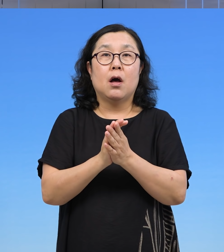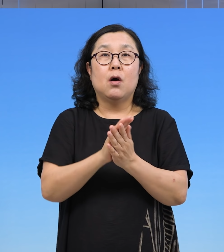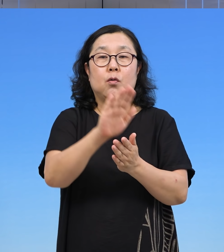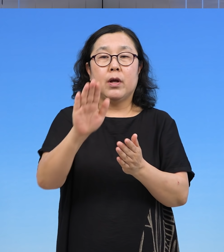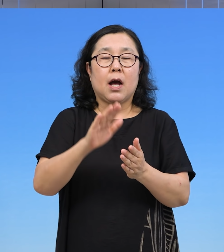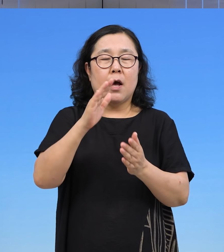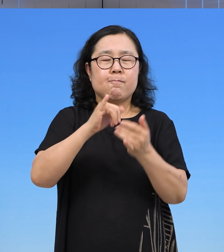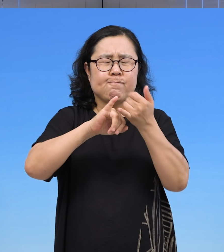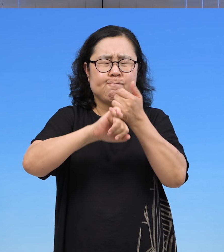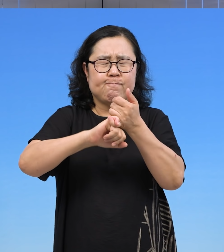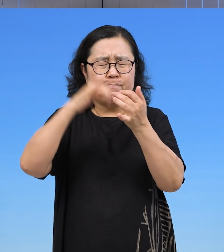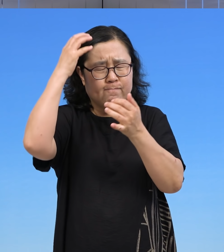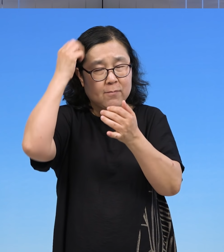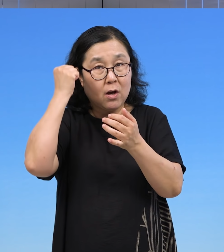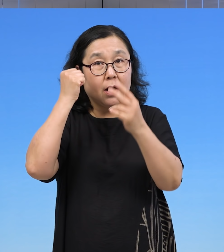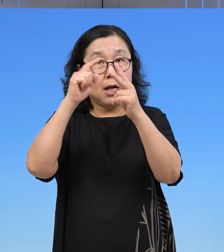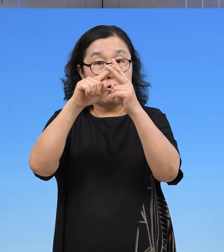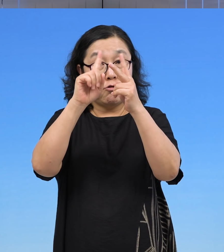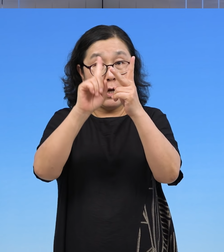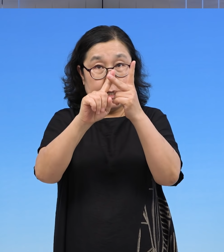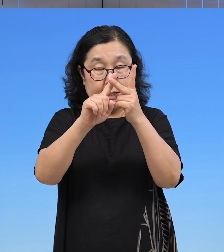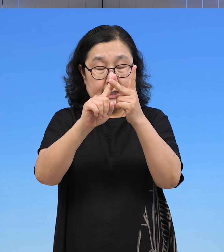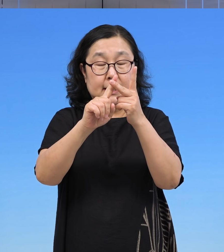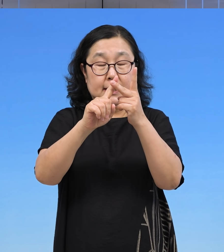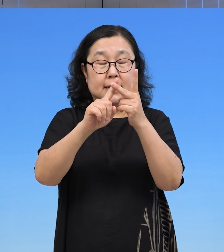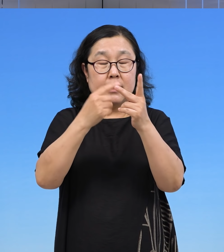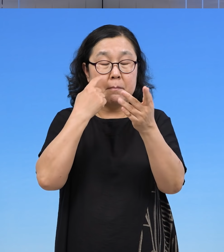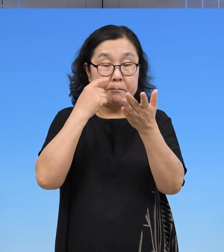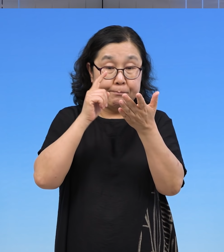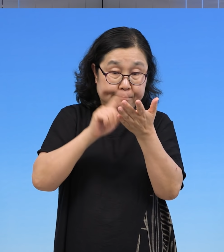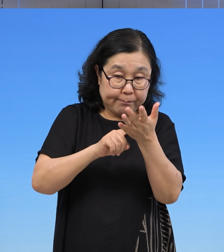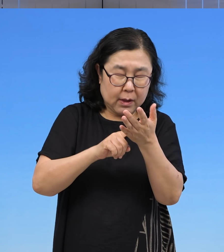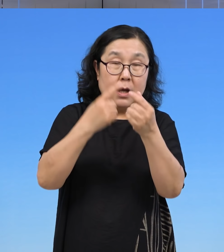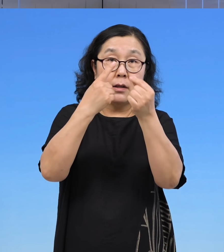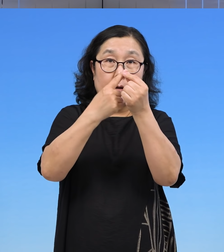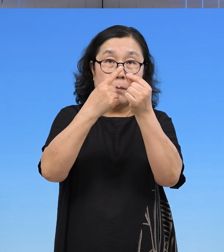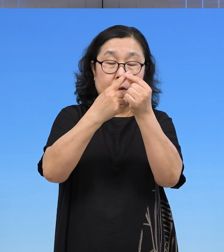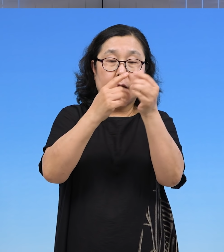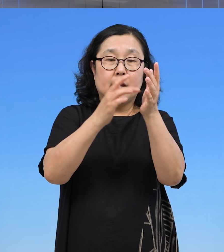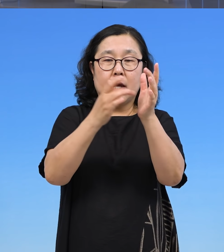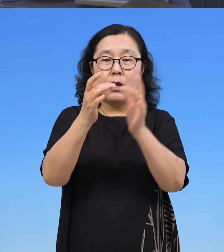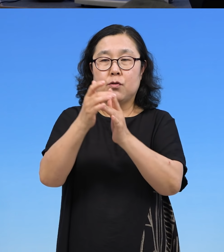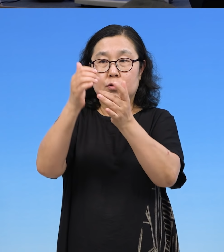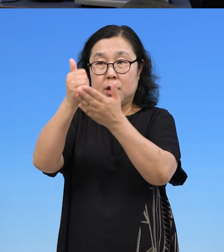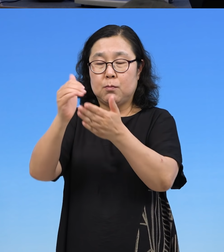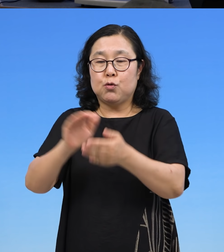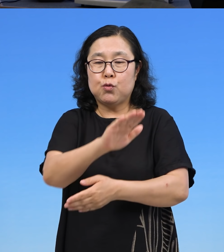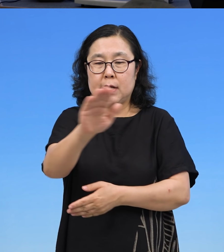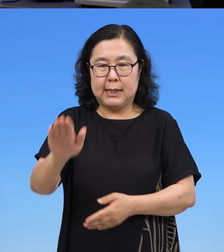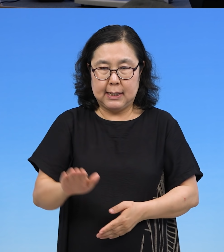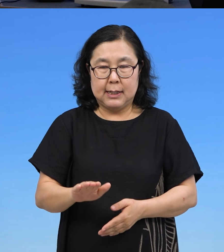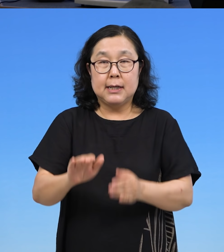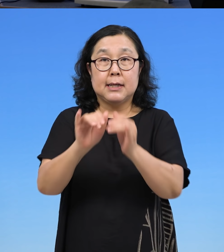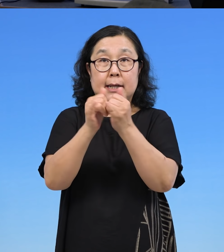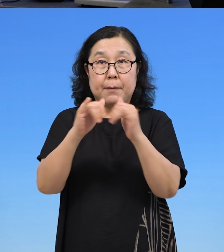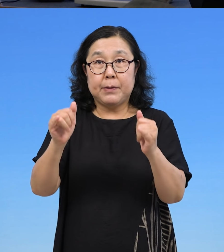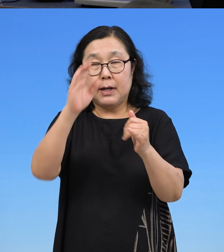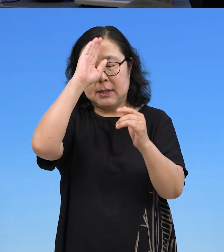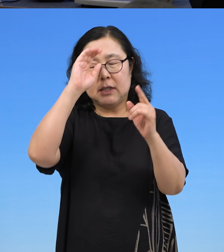중요한 우리가 꼭 기억해야 될 사실을 발견하는데요 첫째 예수님은 우리의 치유자가 되신다는